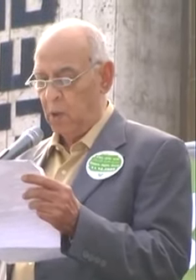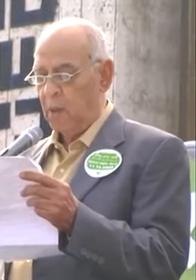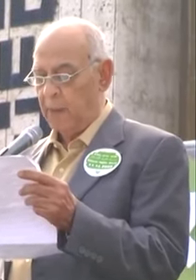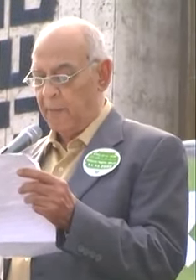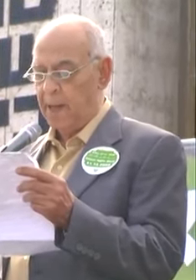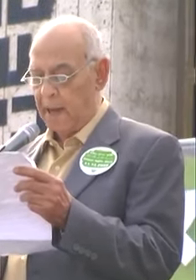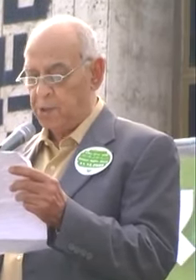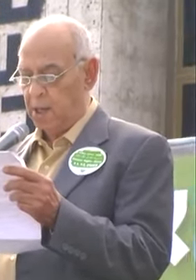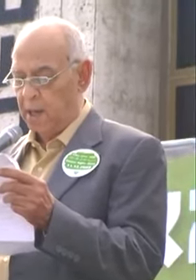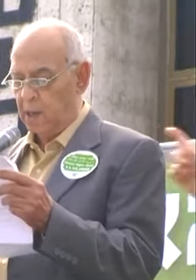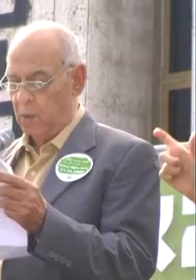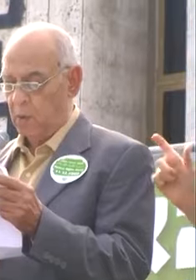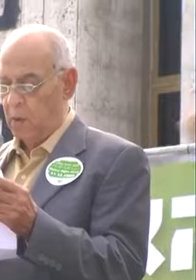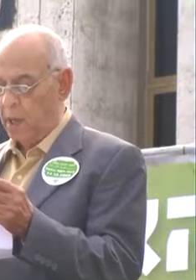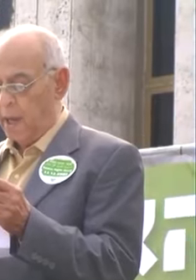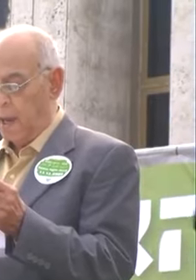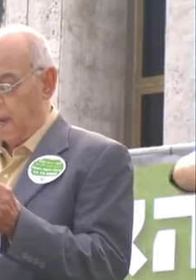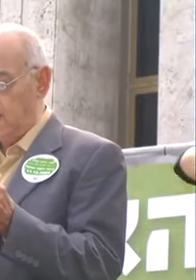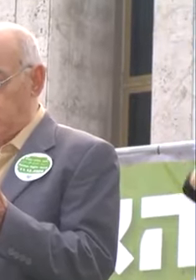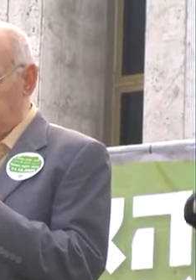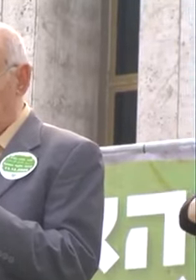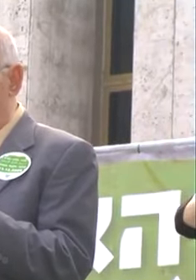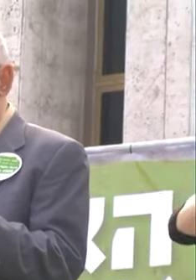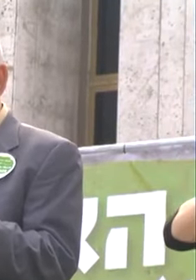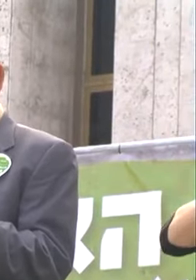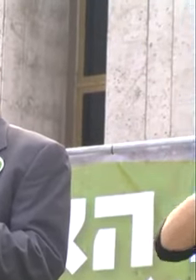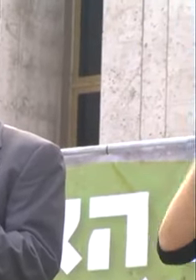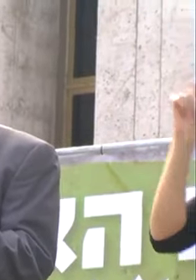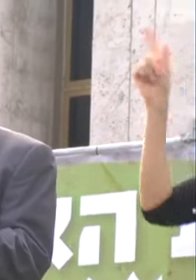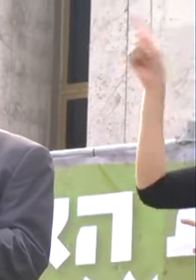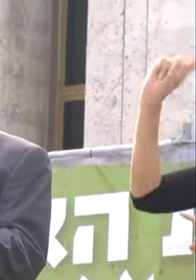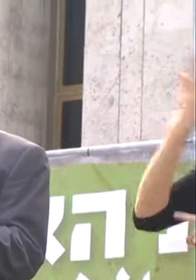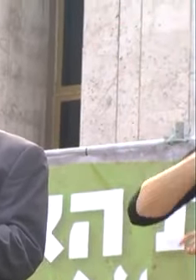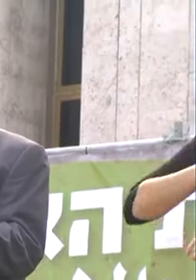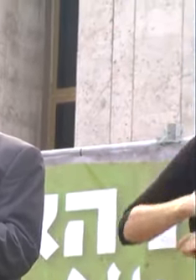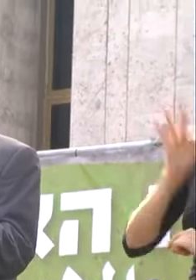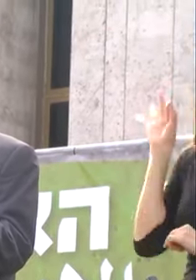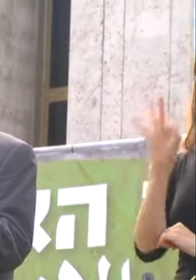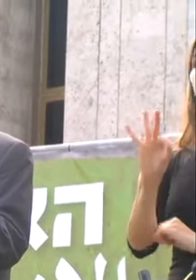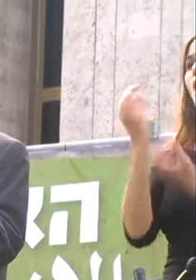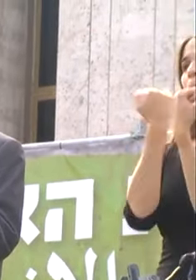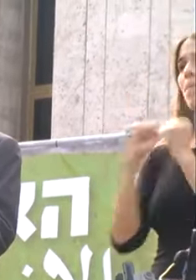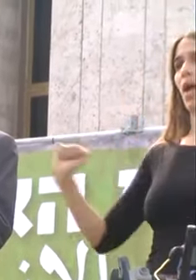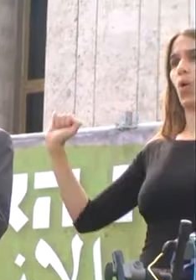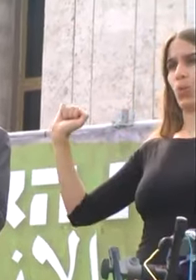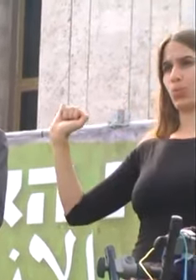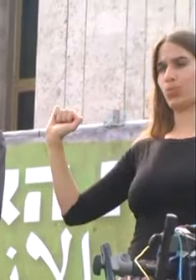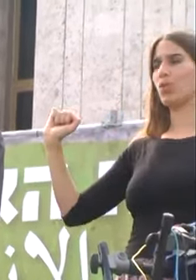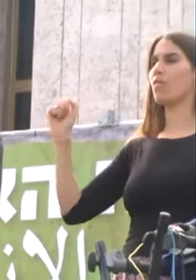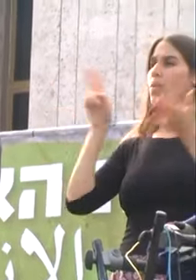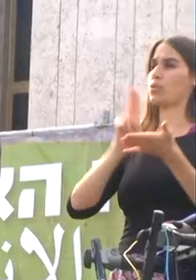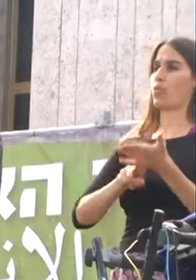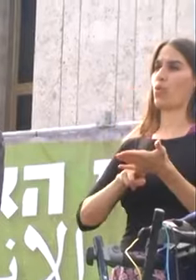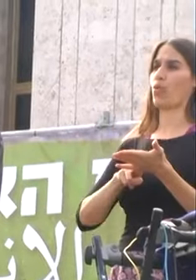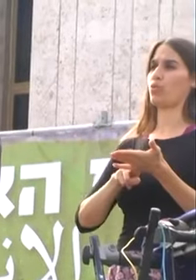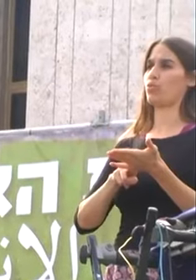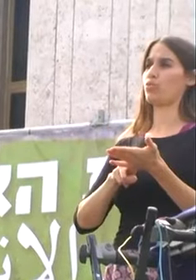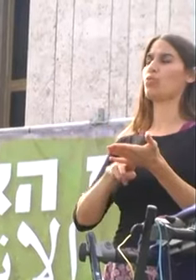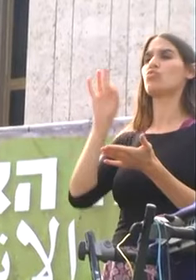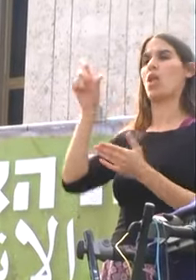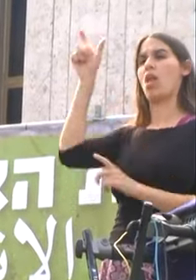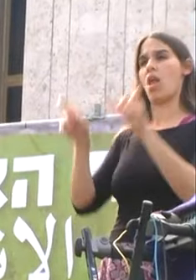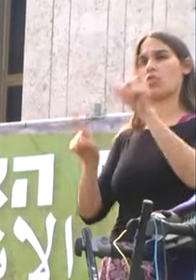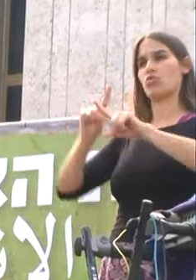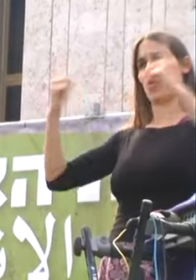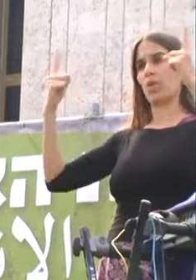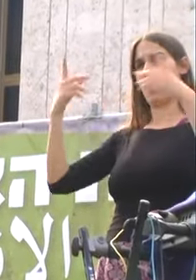בגופנו, במילה שלנו, את הזוממים לפגוע בחירות ובזכויות של